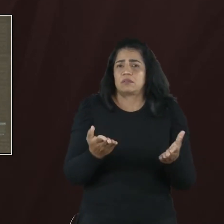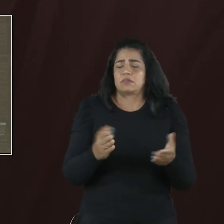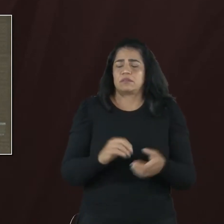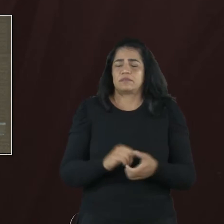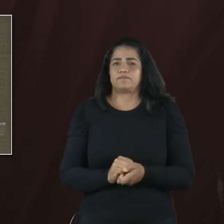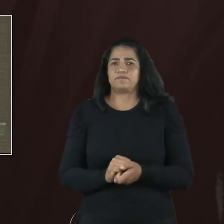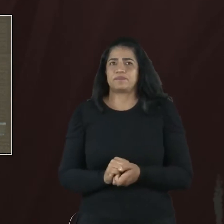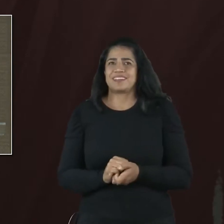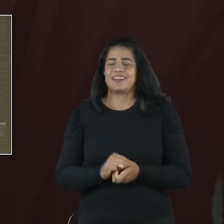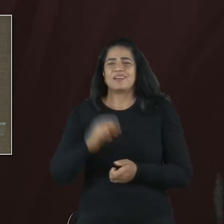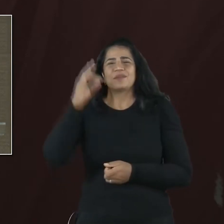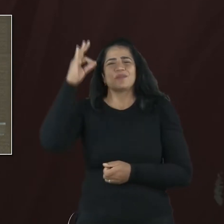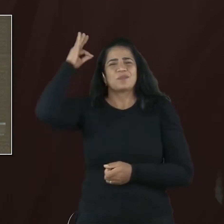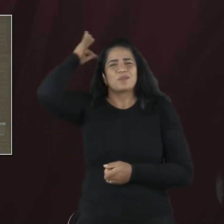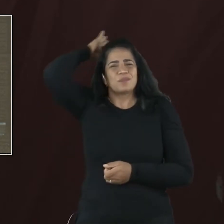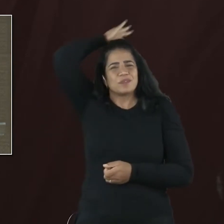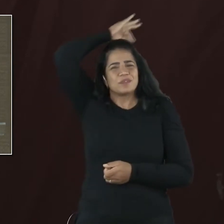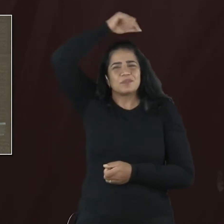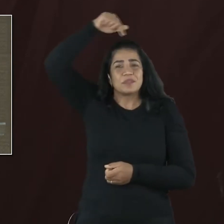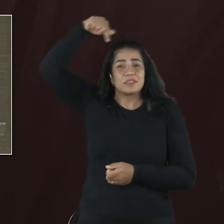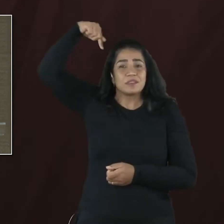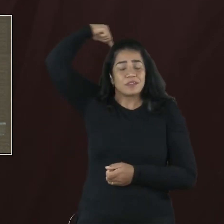olhada em Gálatas 4.